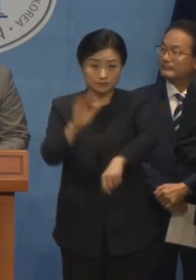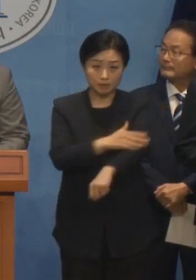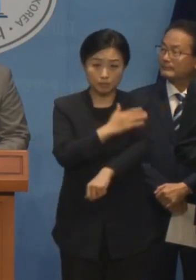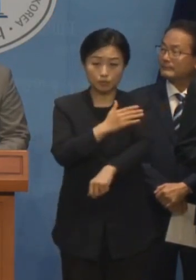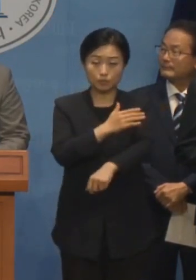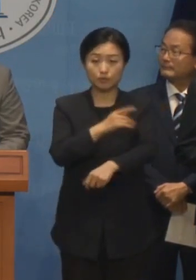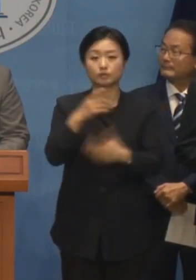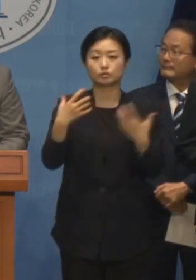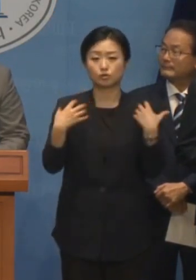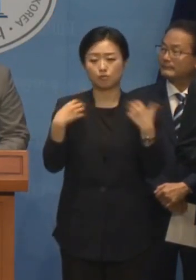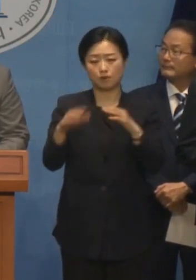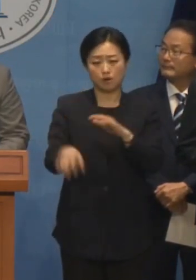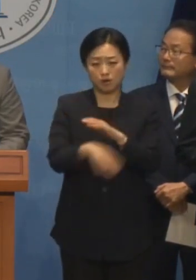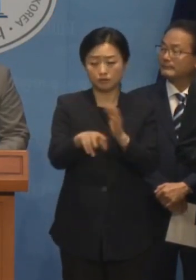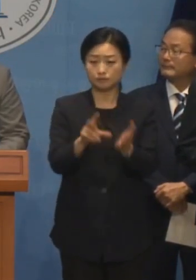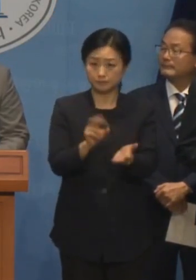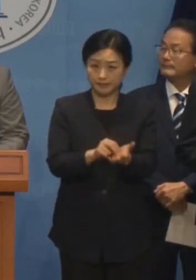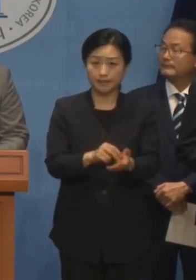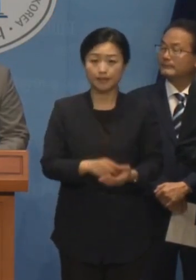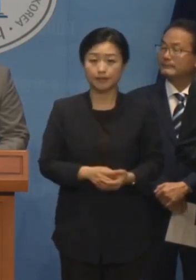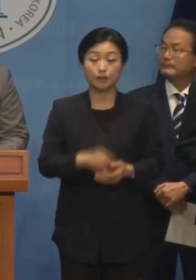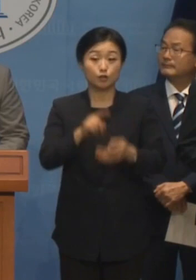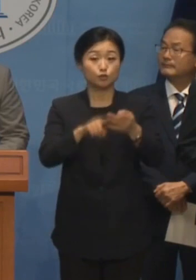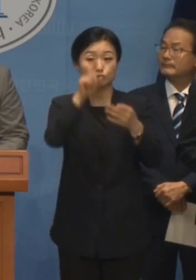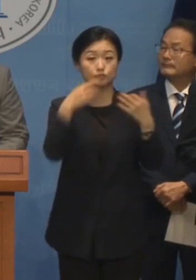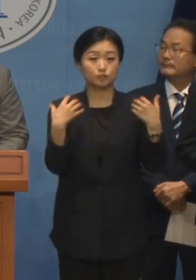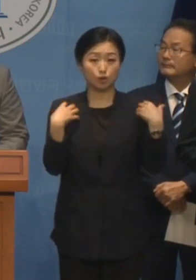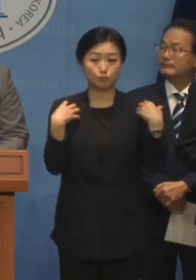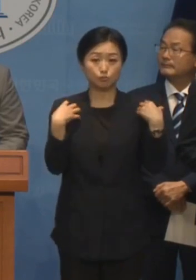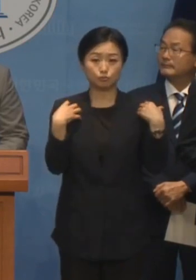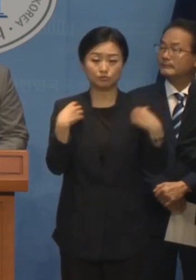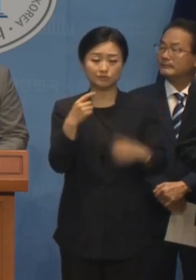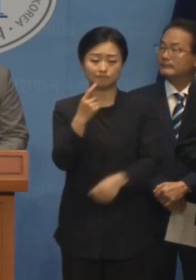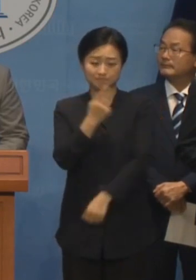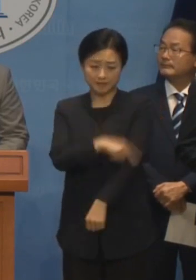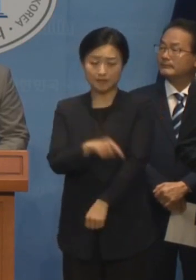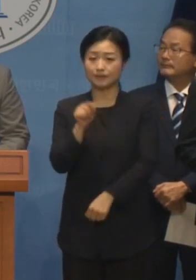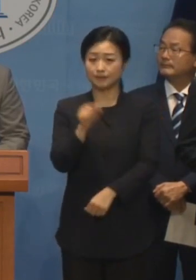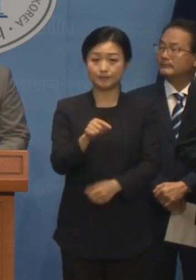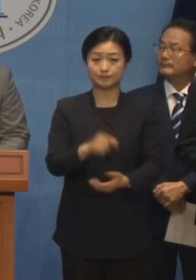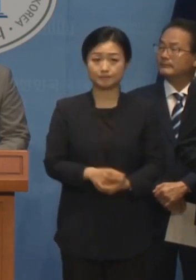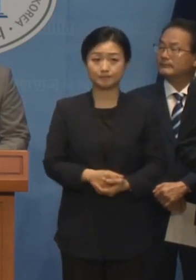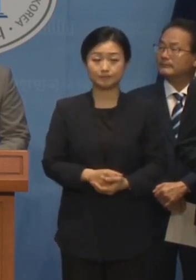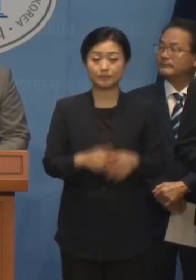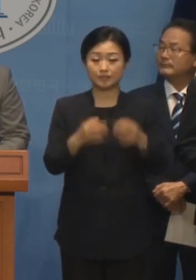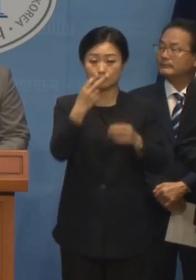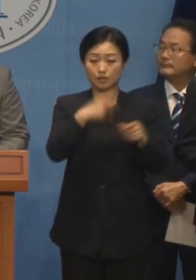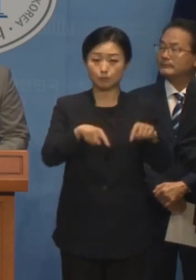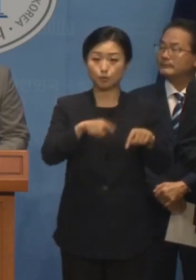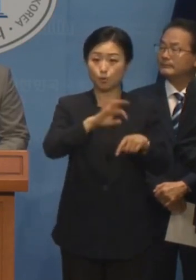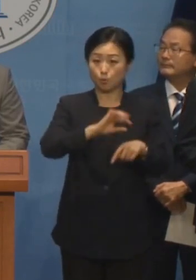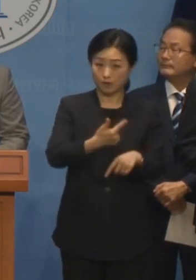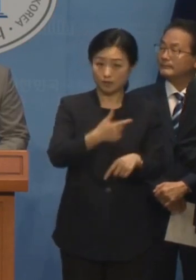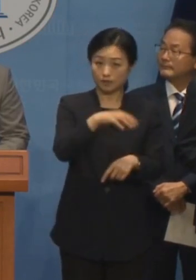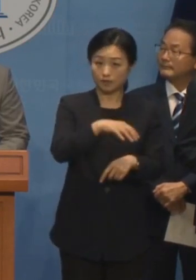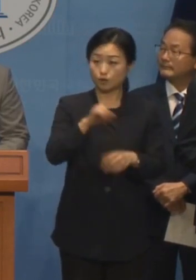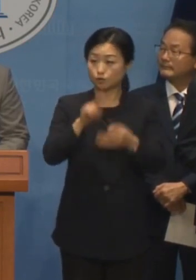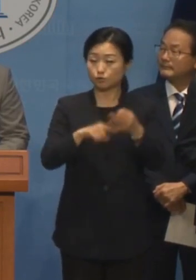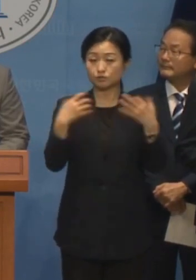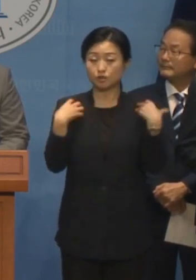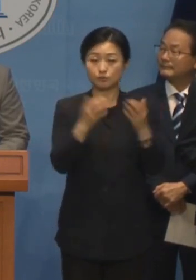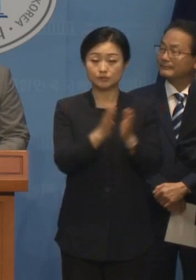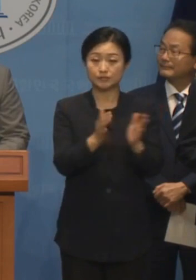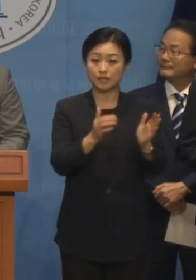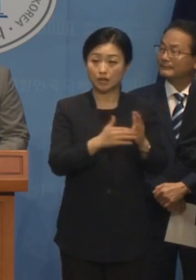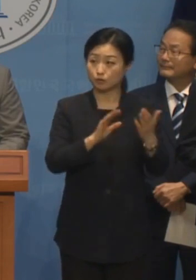더 엉망입니다. 윤석열 정부의 총체적 무능입니다. 금융감독원은 윤석열 정부 출범